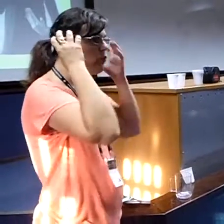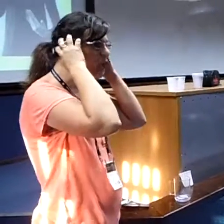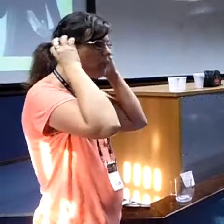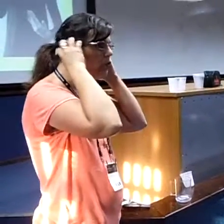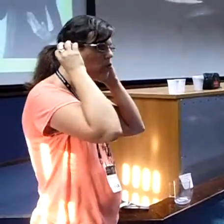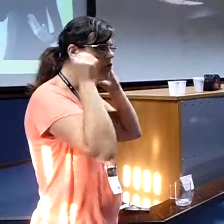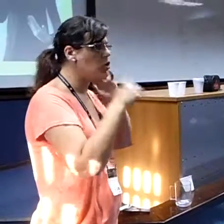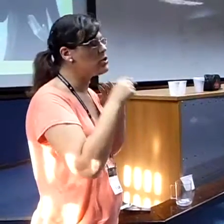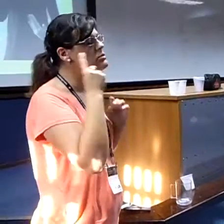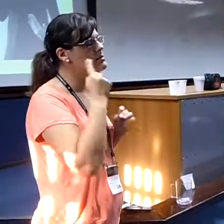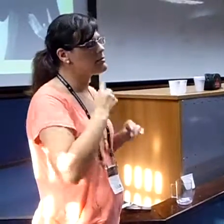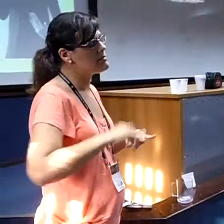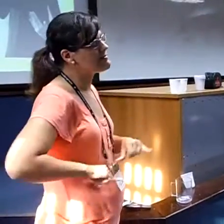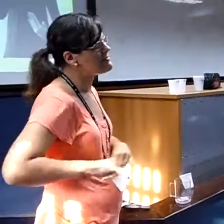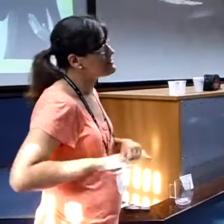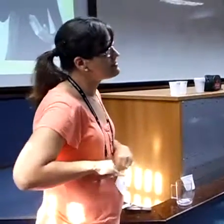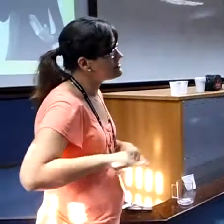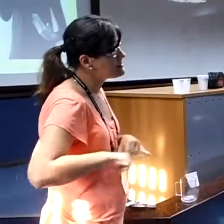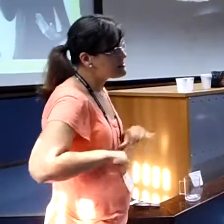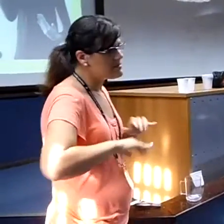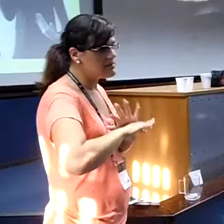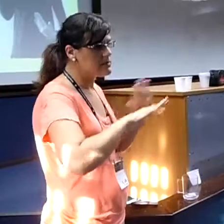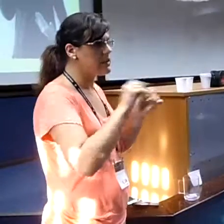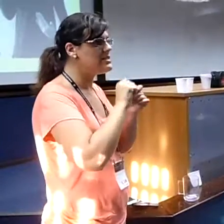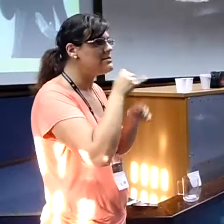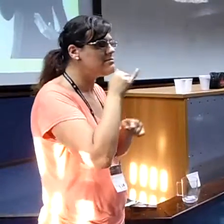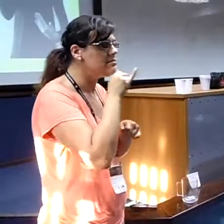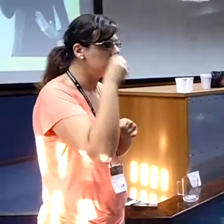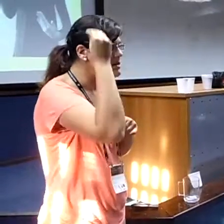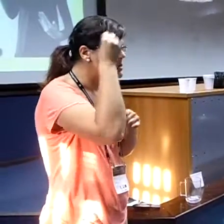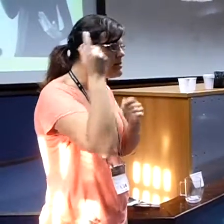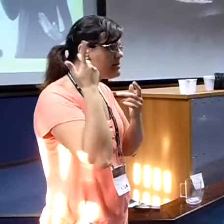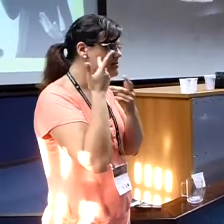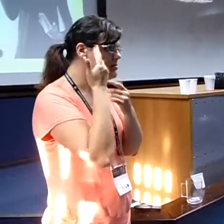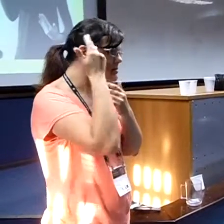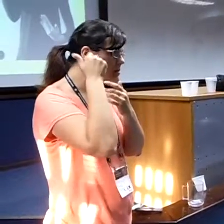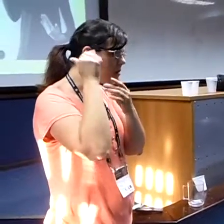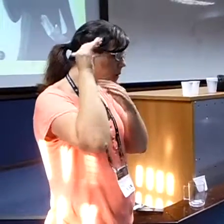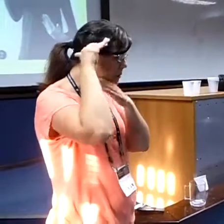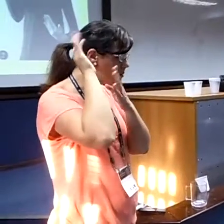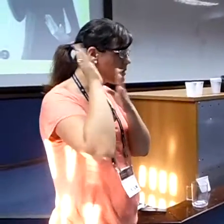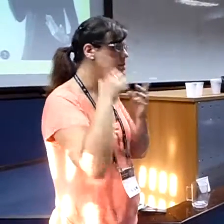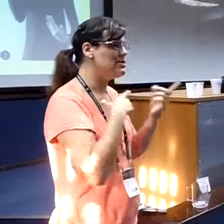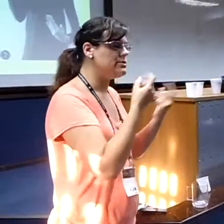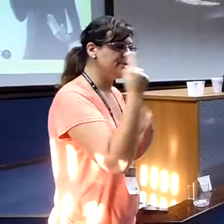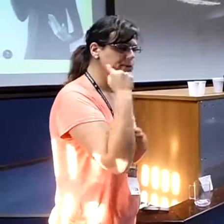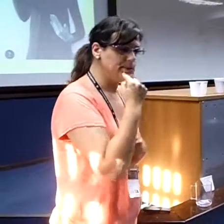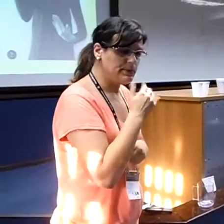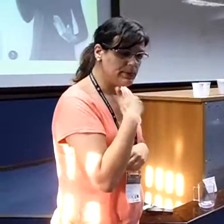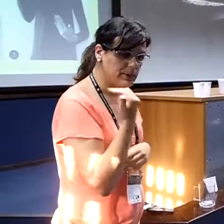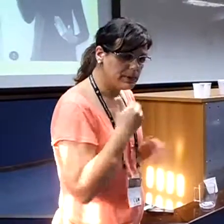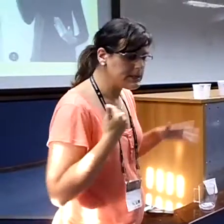escola se usava. Então era um método oralista, era só falar, né, a questão da